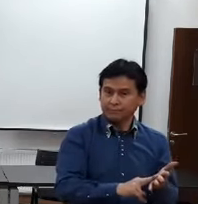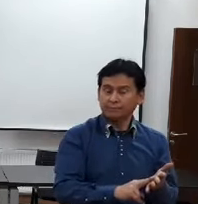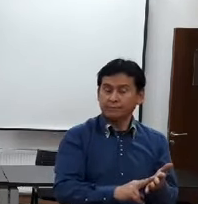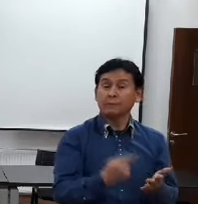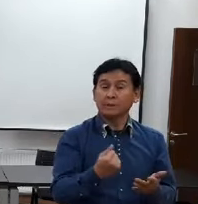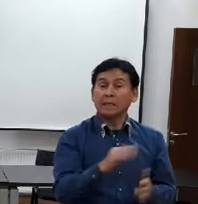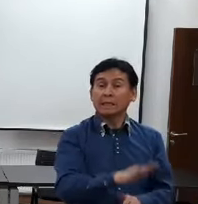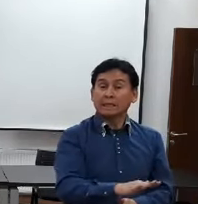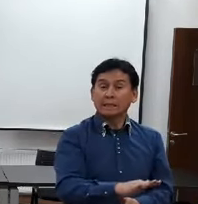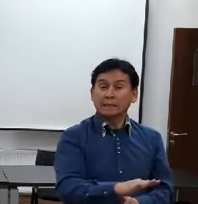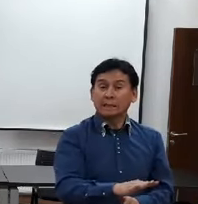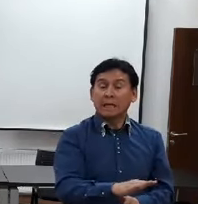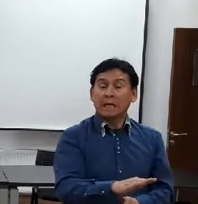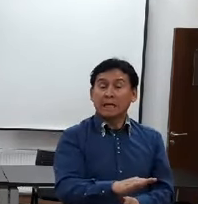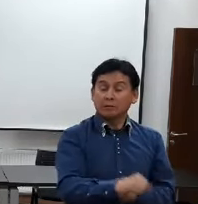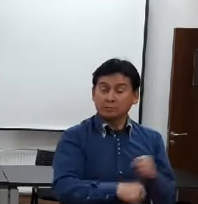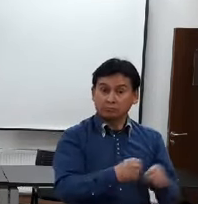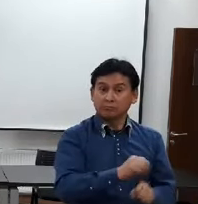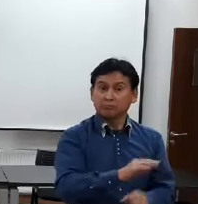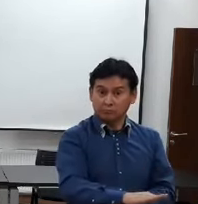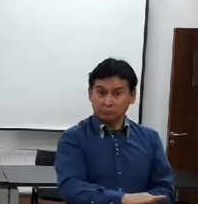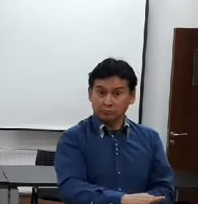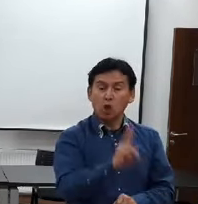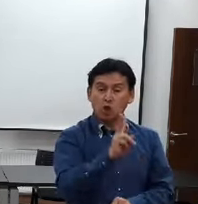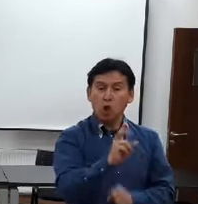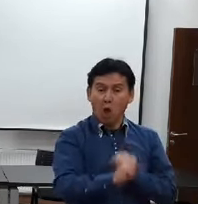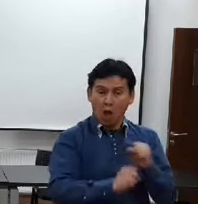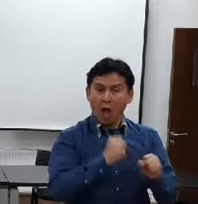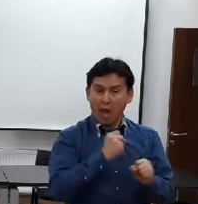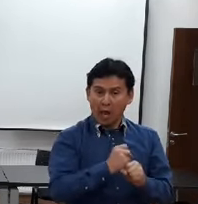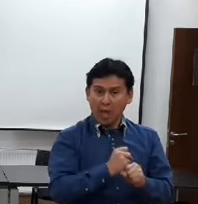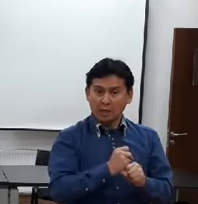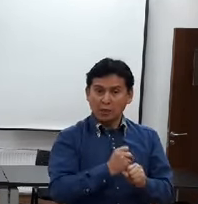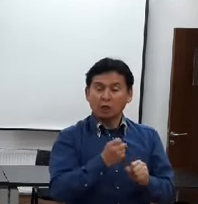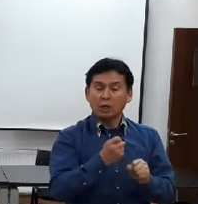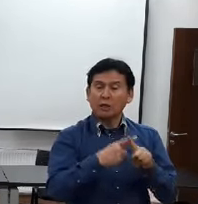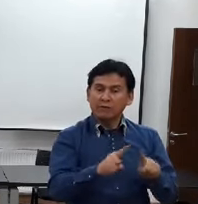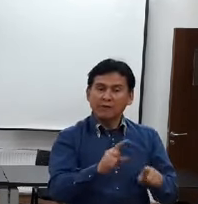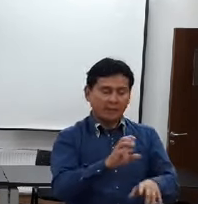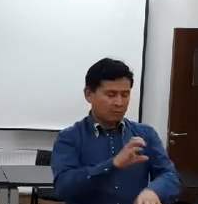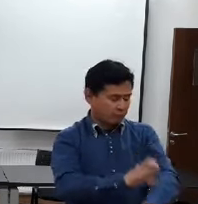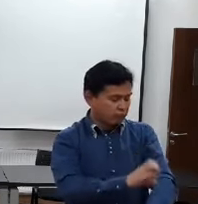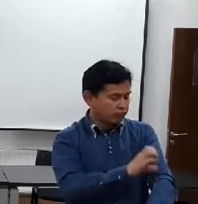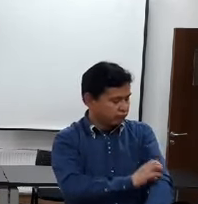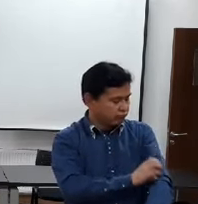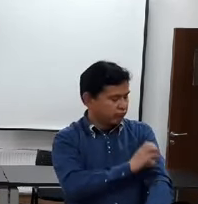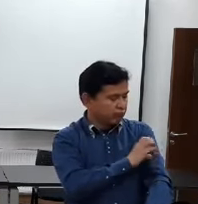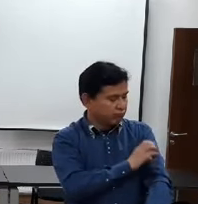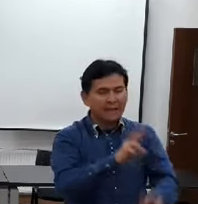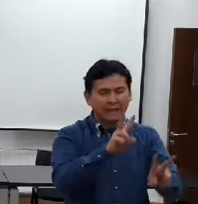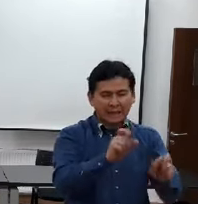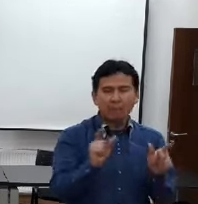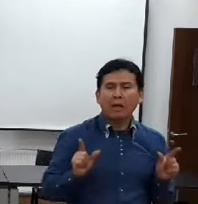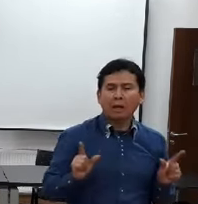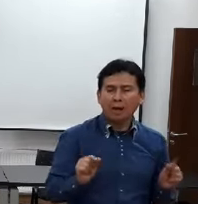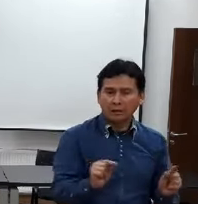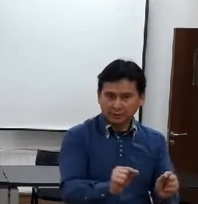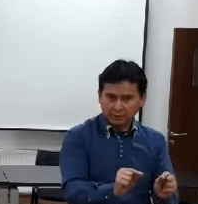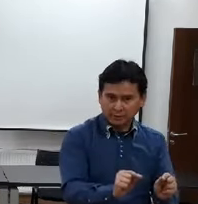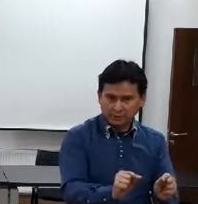paciente pediátrica que lleva dos años de derivación a distintos centros de alta complejidad oncológicos del país